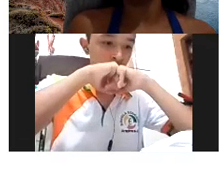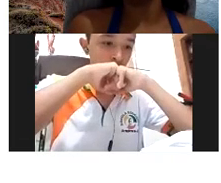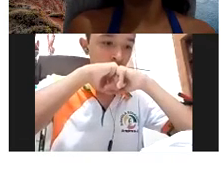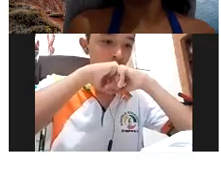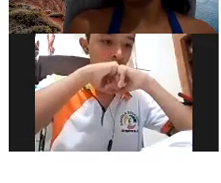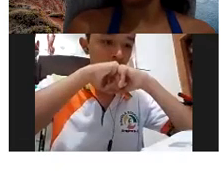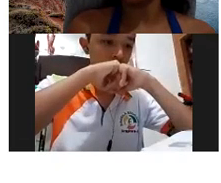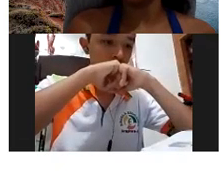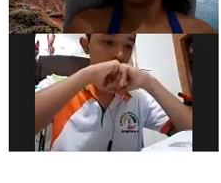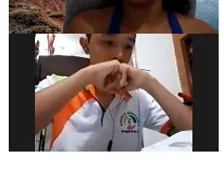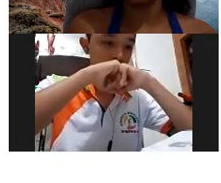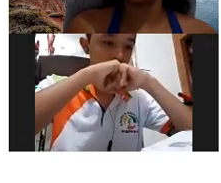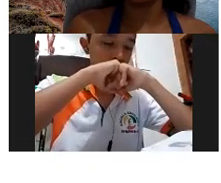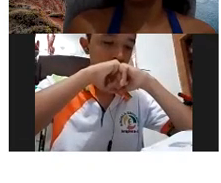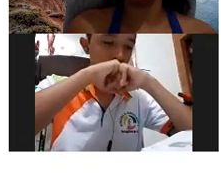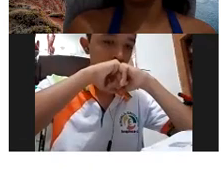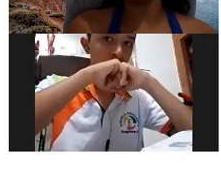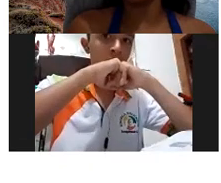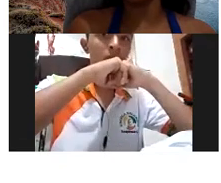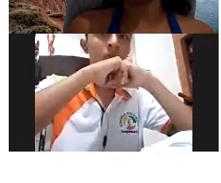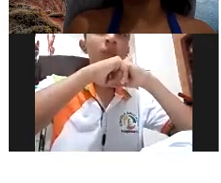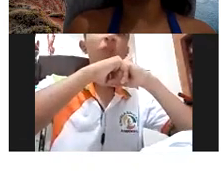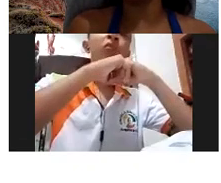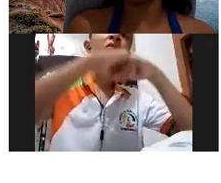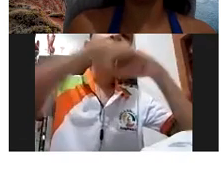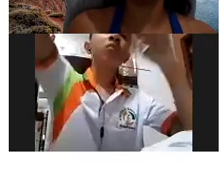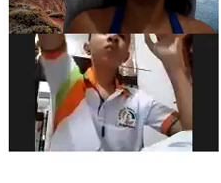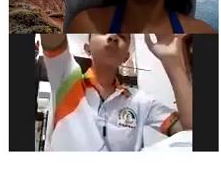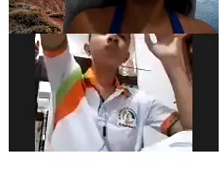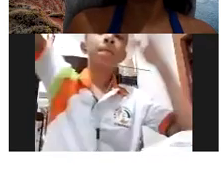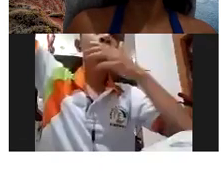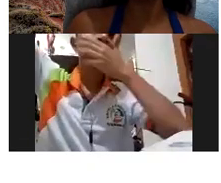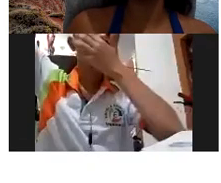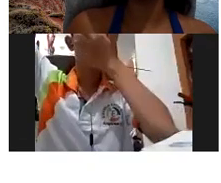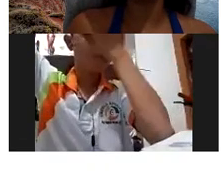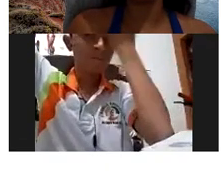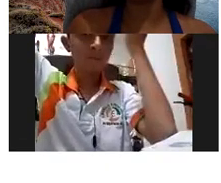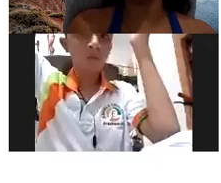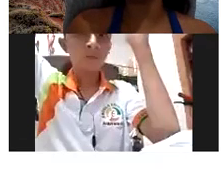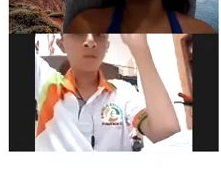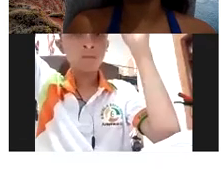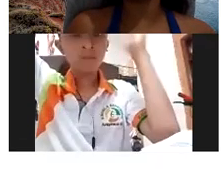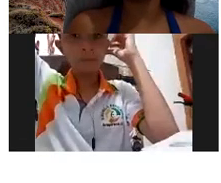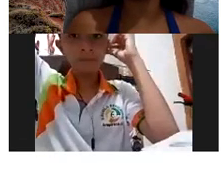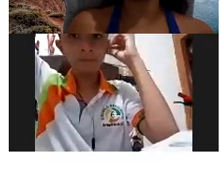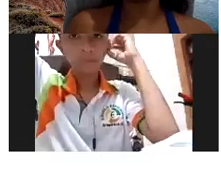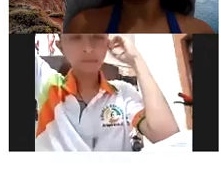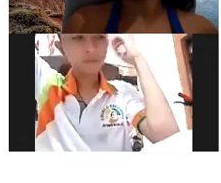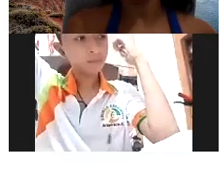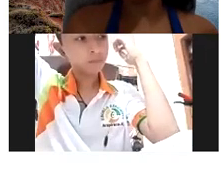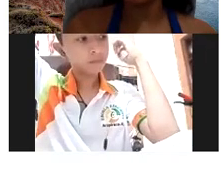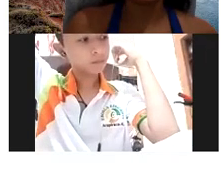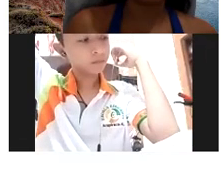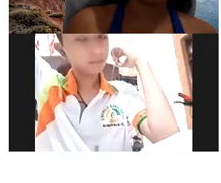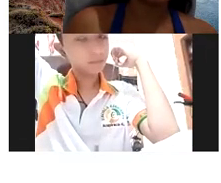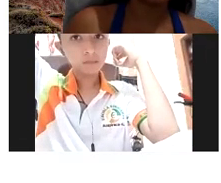virou duas moléculas de H2 + O2 né então a gente vê que ela tá balanceada Mas ela